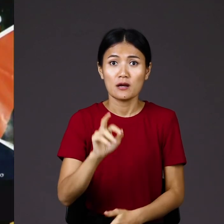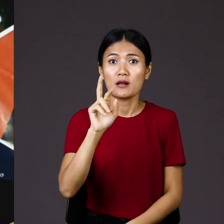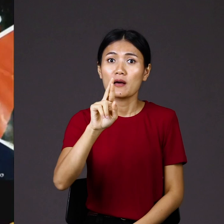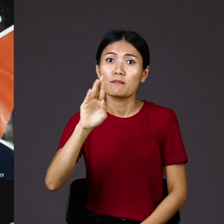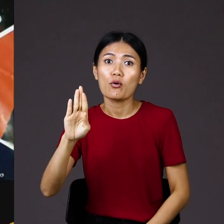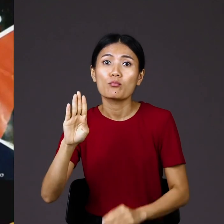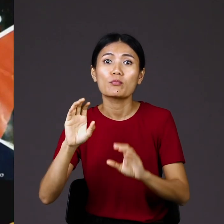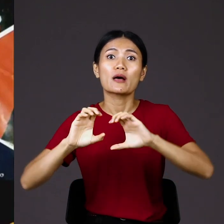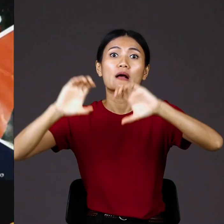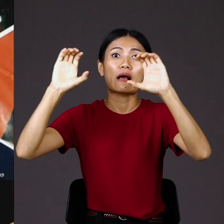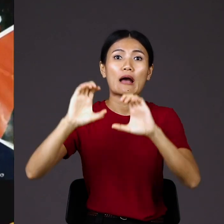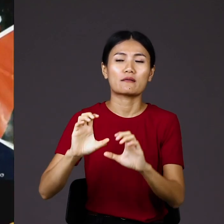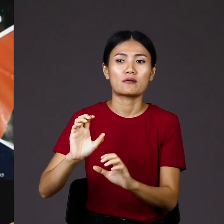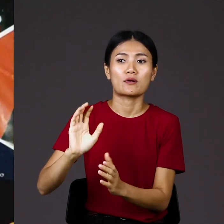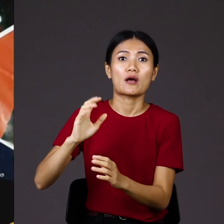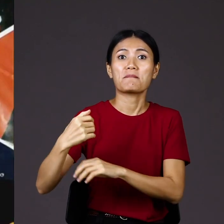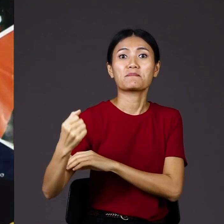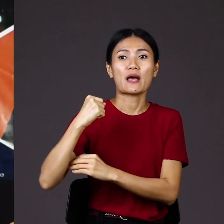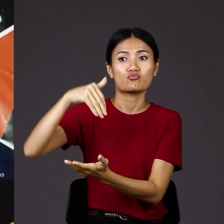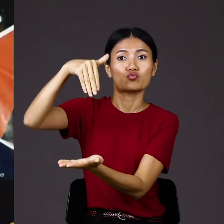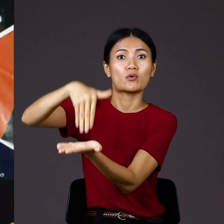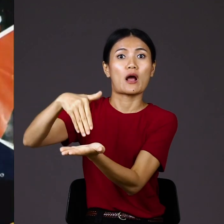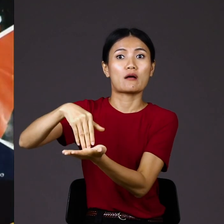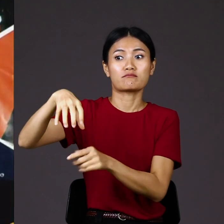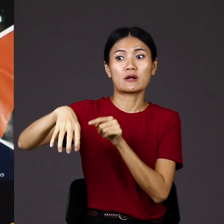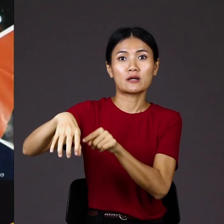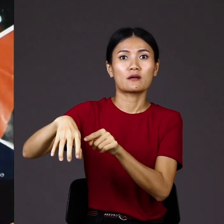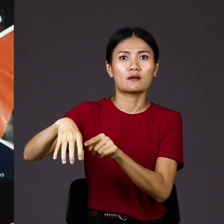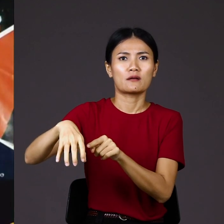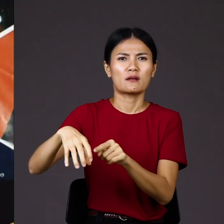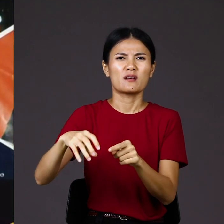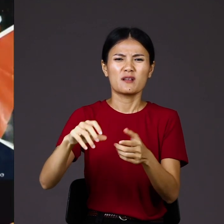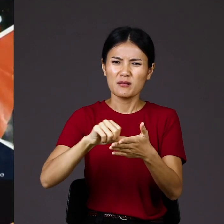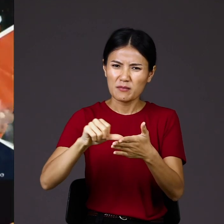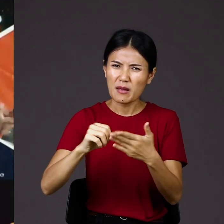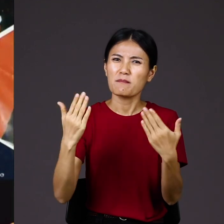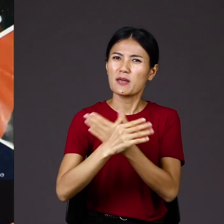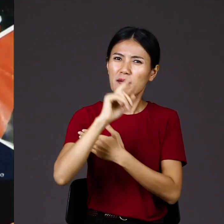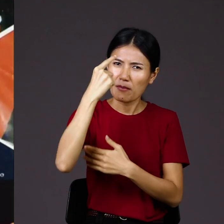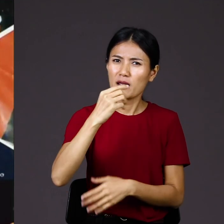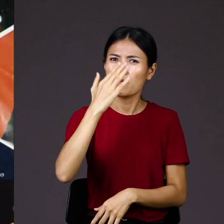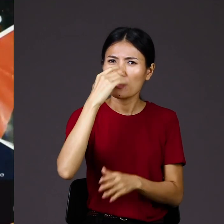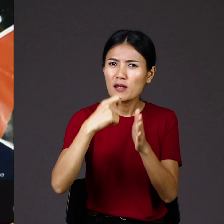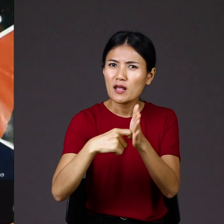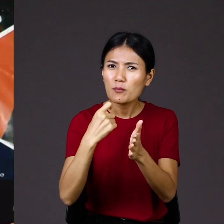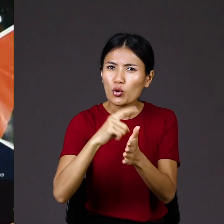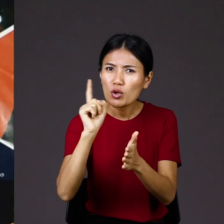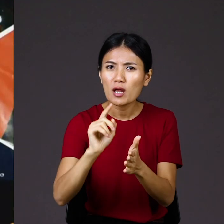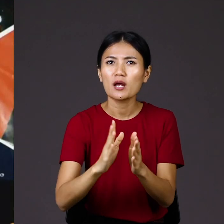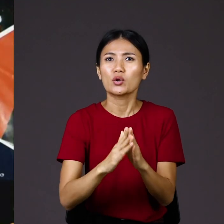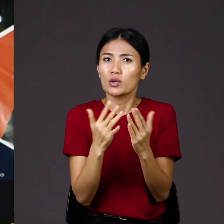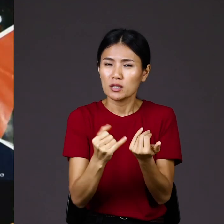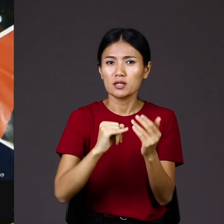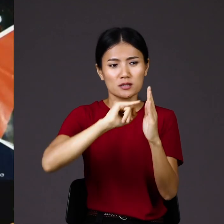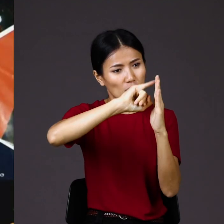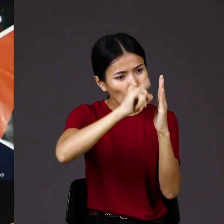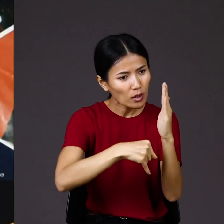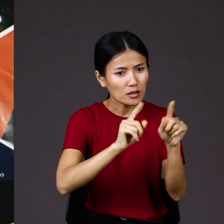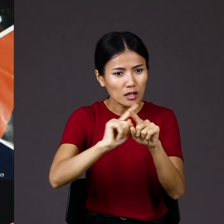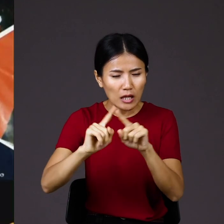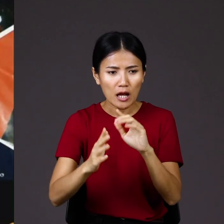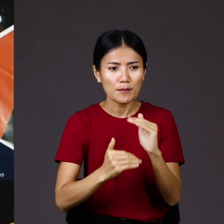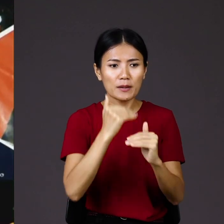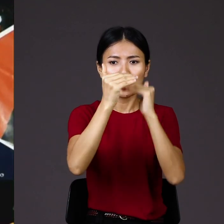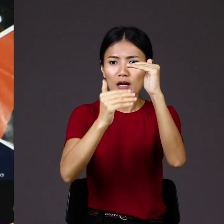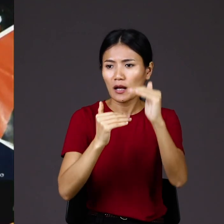การปฏิรูประบบรัฐราชการรวมศูนย์เป็นเรื่องสำคัญมากเพราะทุกวันนี้แต่ละจังหวัดมันเจ